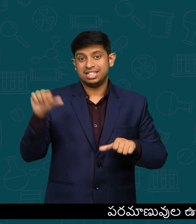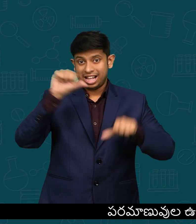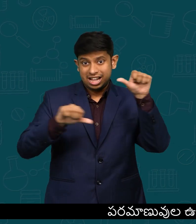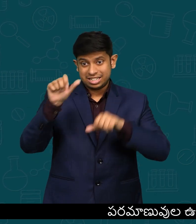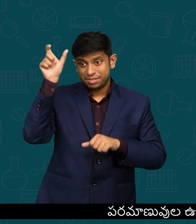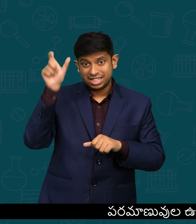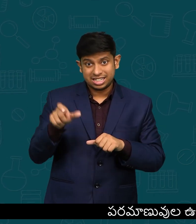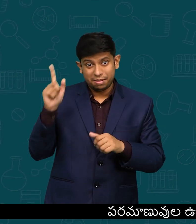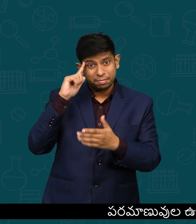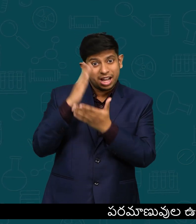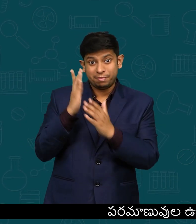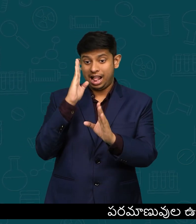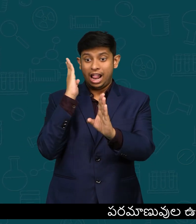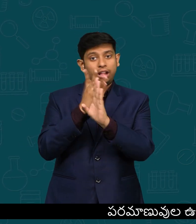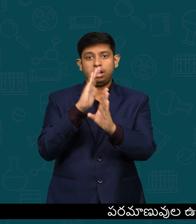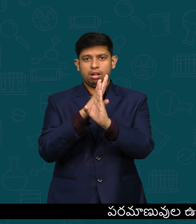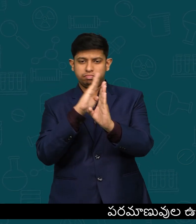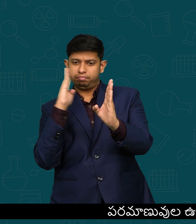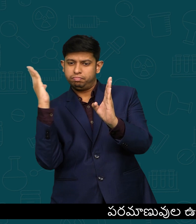పరమాణువుల ఉనికిని నిరూపించడానికి